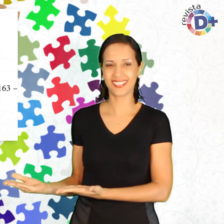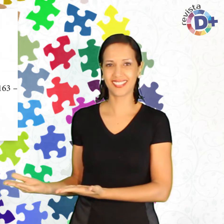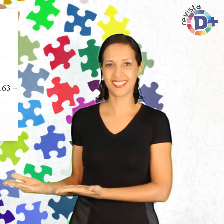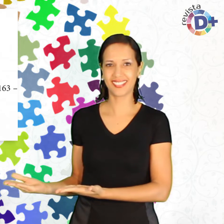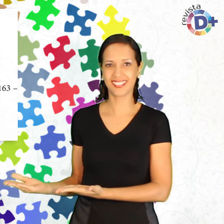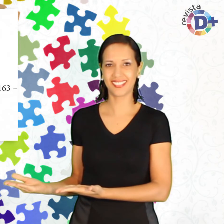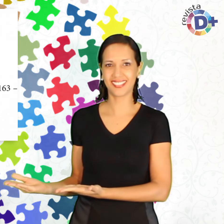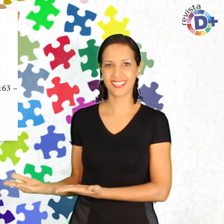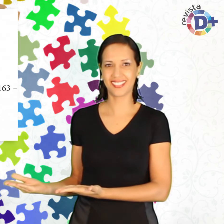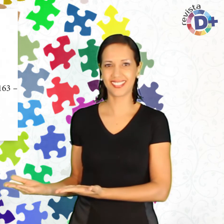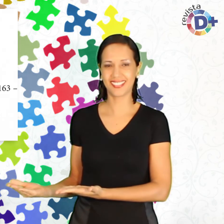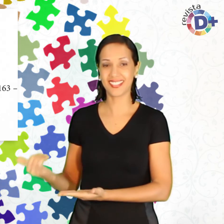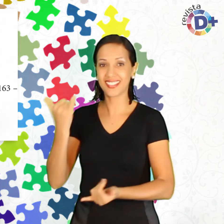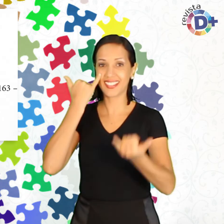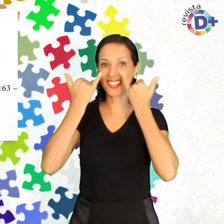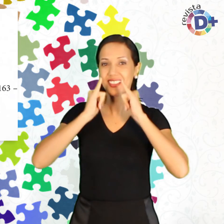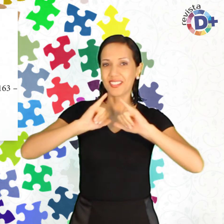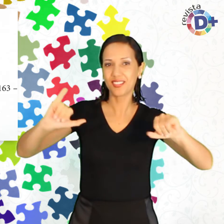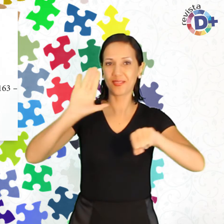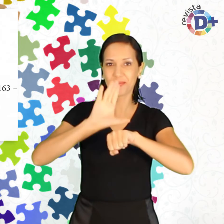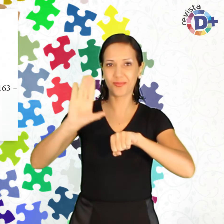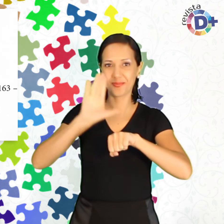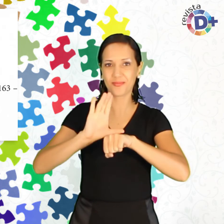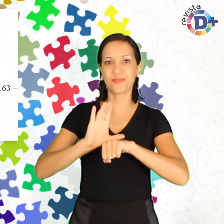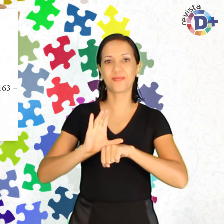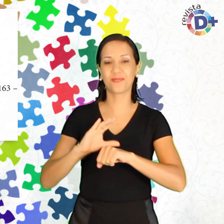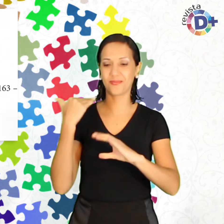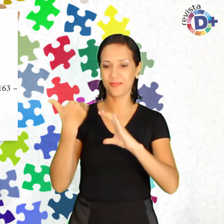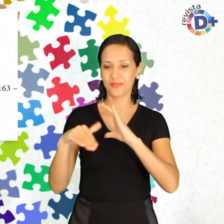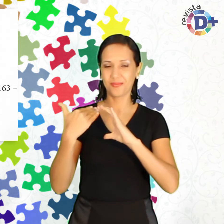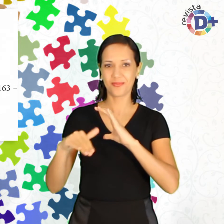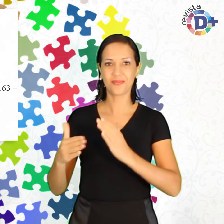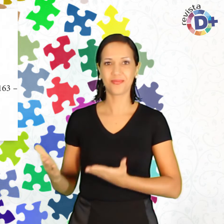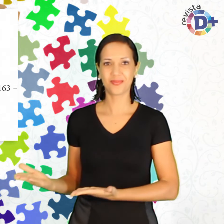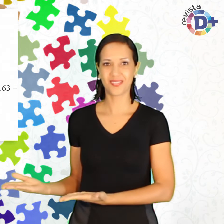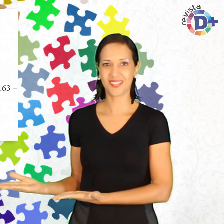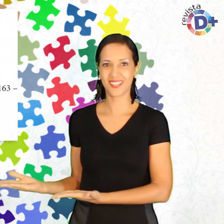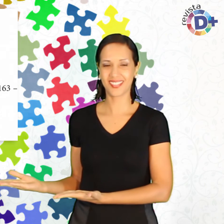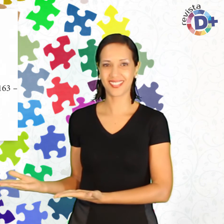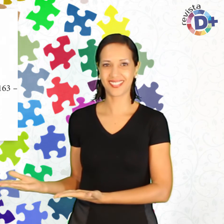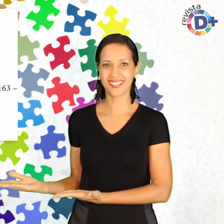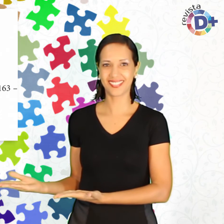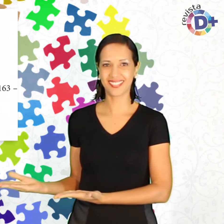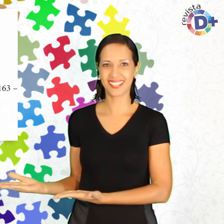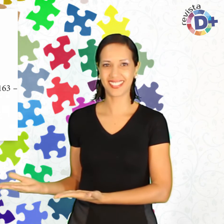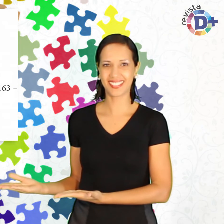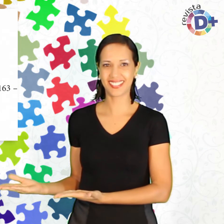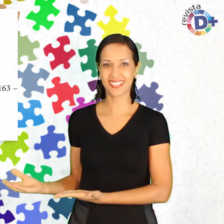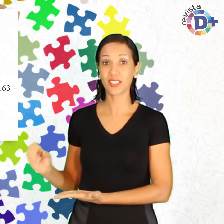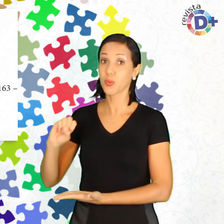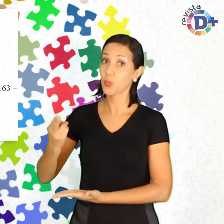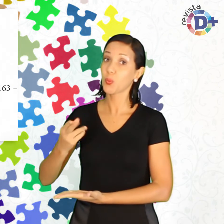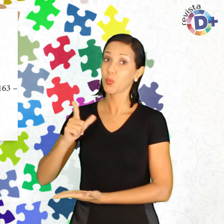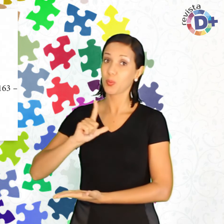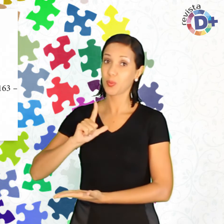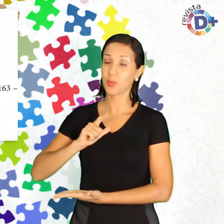sacoman são paulo informações curso arroba associar cão bem ser ponto org.br ou